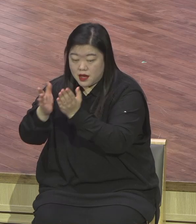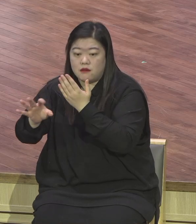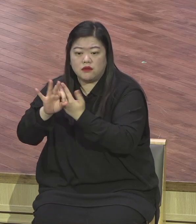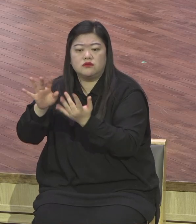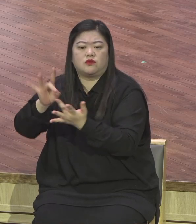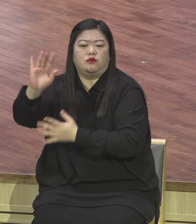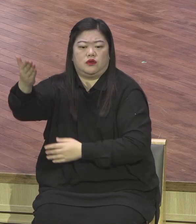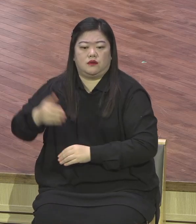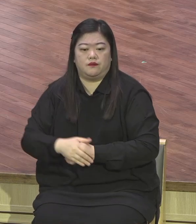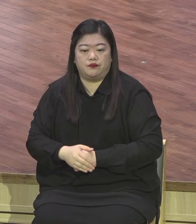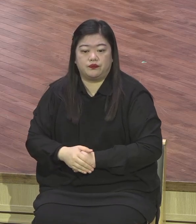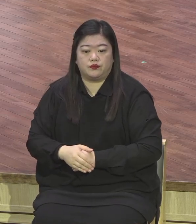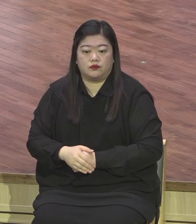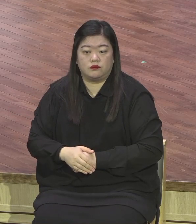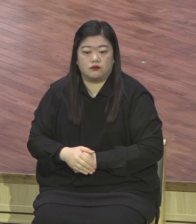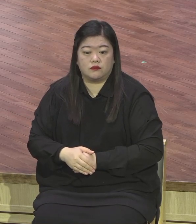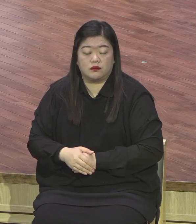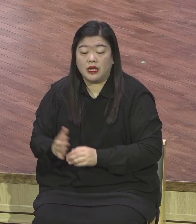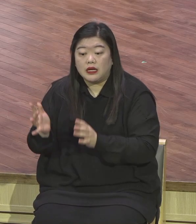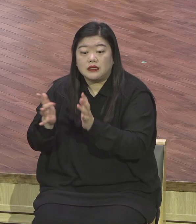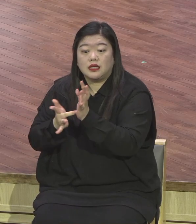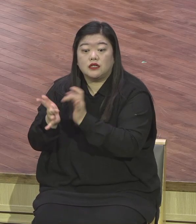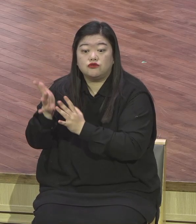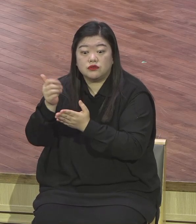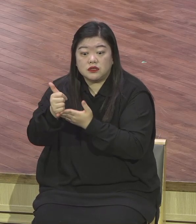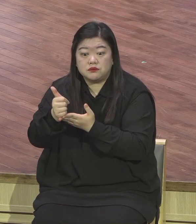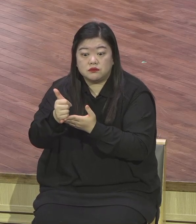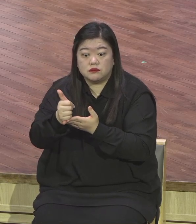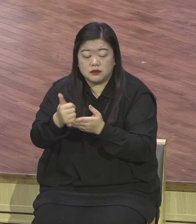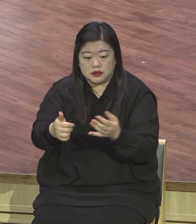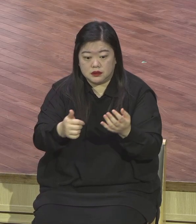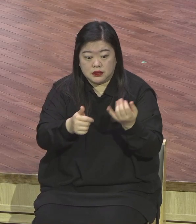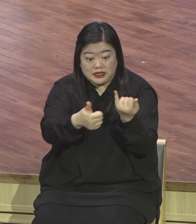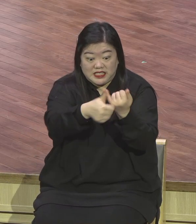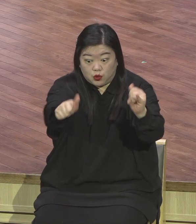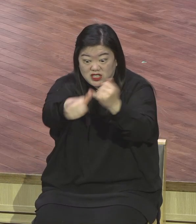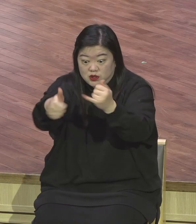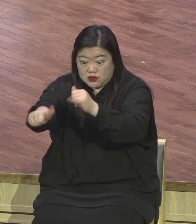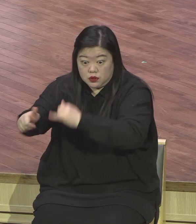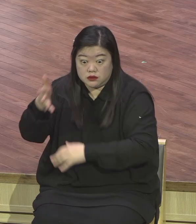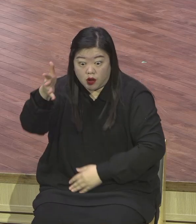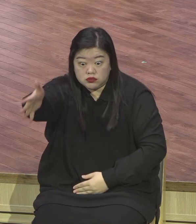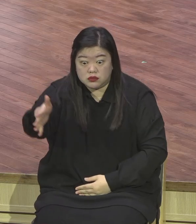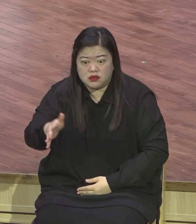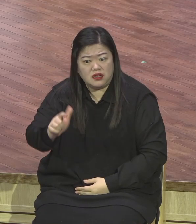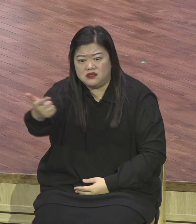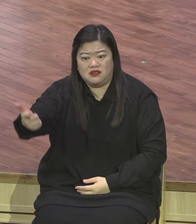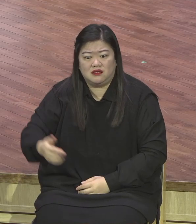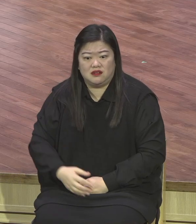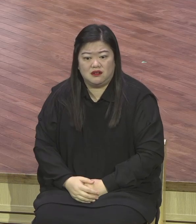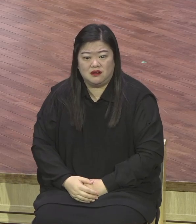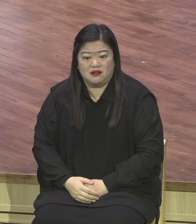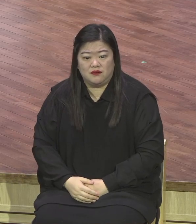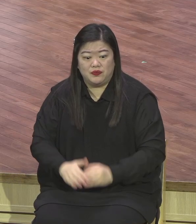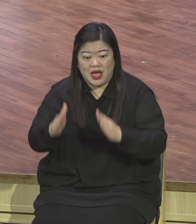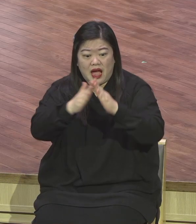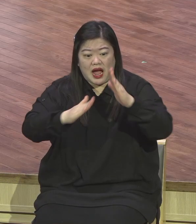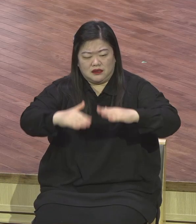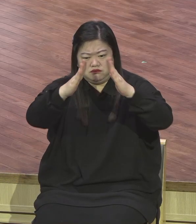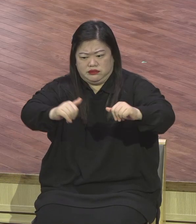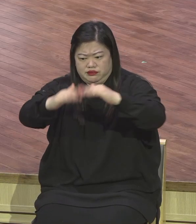왔습니까 부부 이간 시기가 이혼 시기로 왔습니까 부모 자식 간에 불효하도록 만들고 왔습니까 그게 아니잖아요 지금